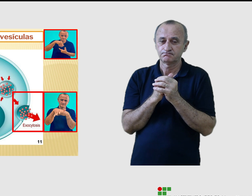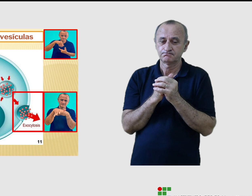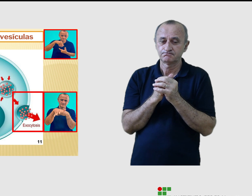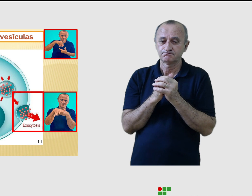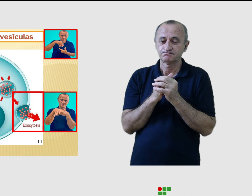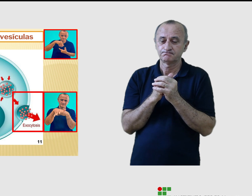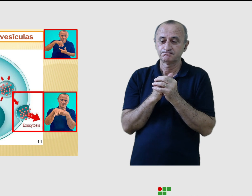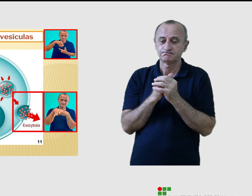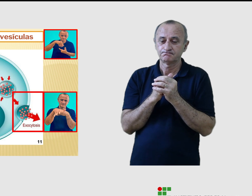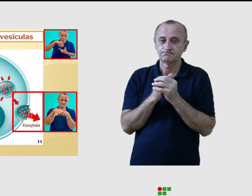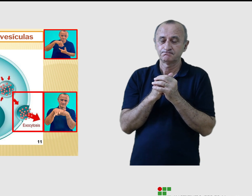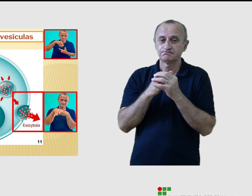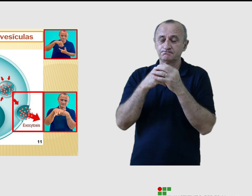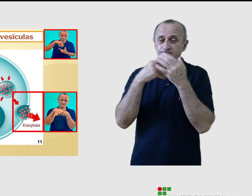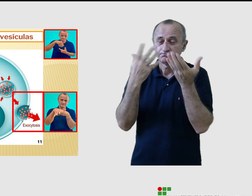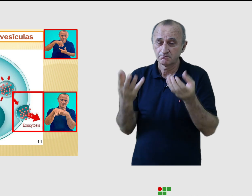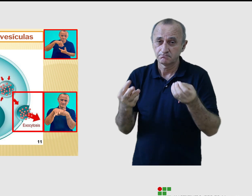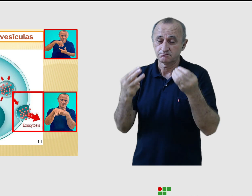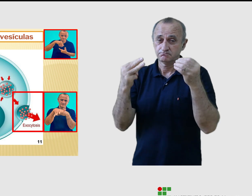exocitose.